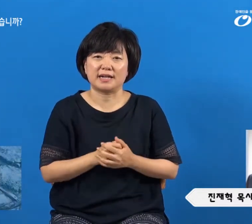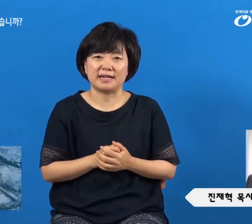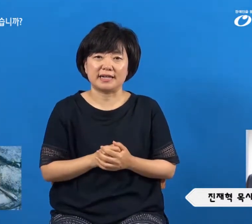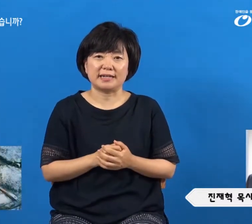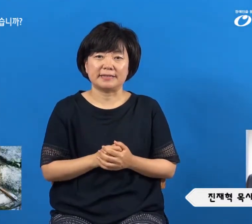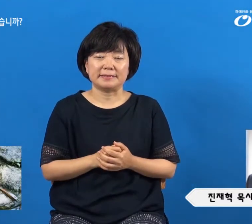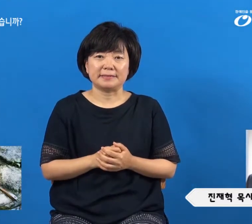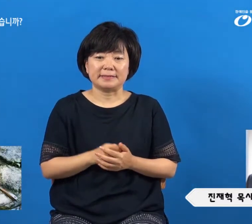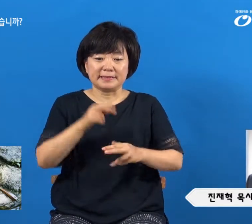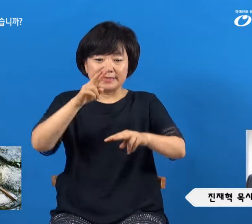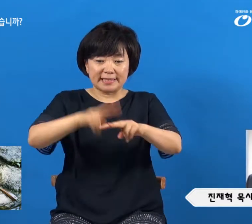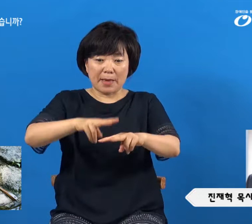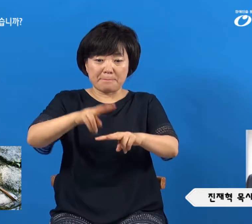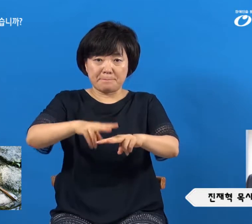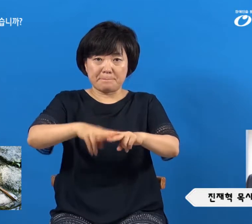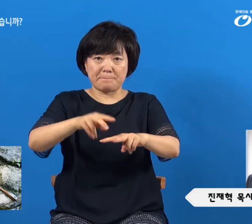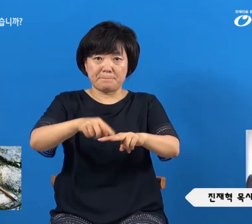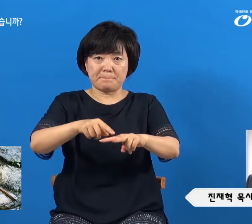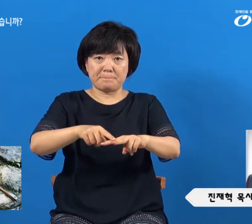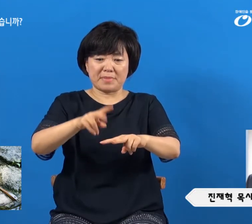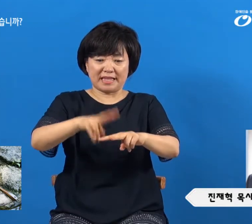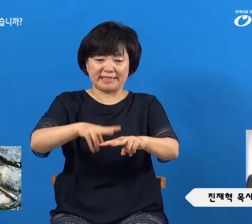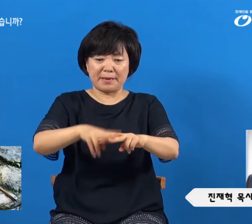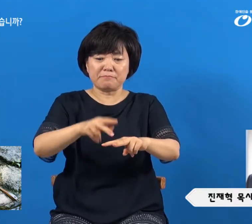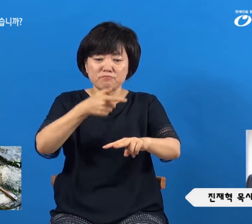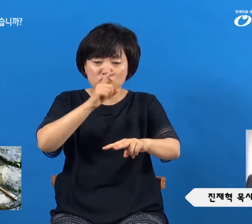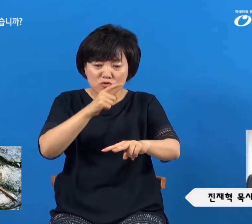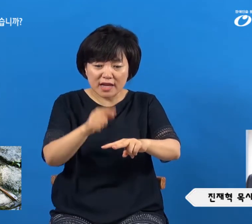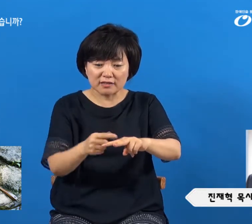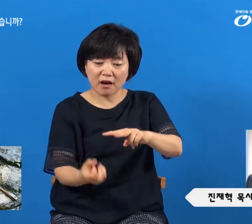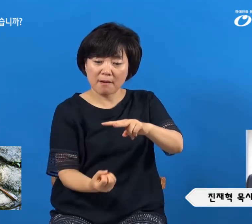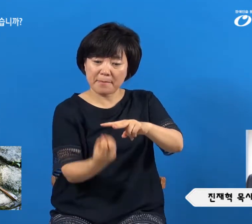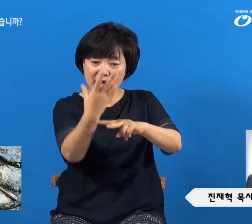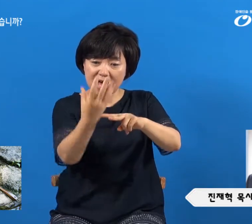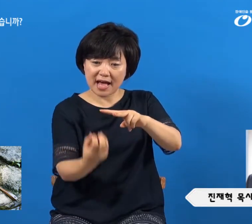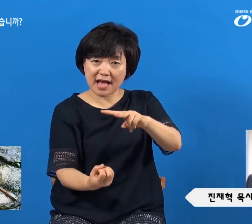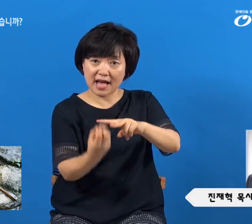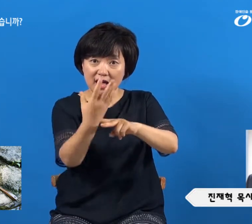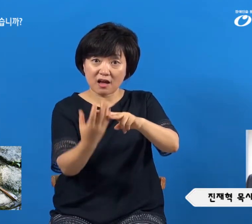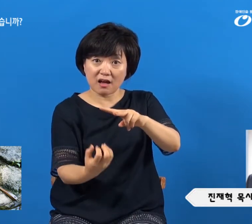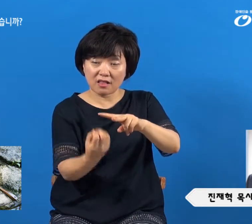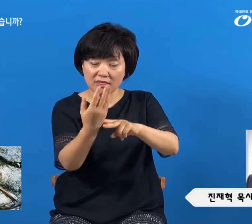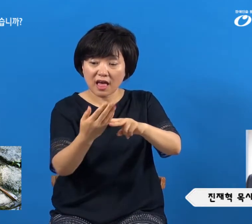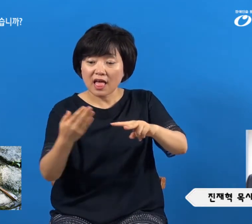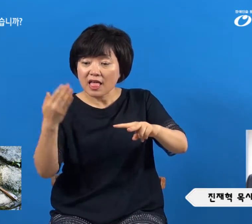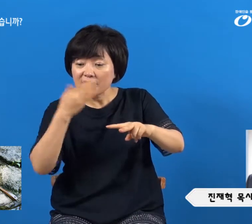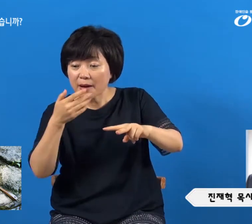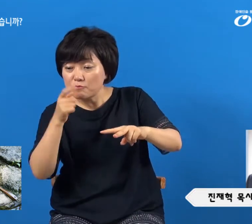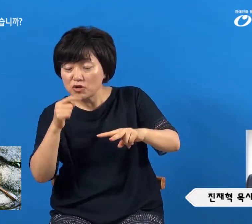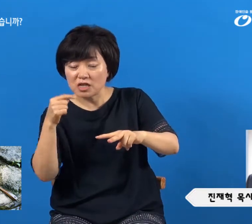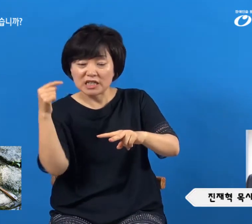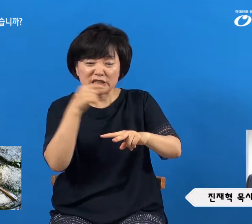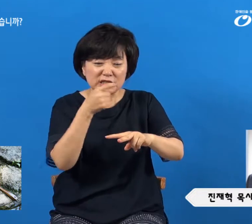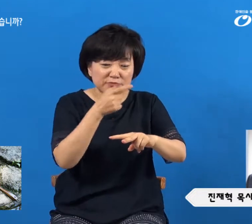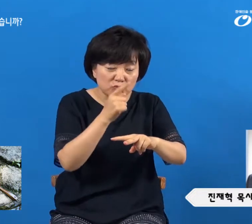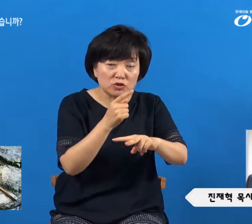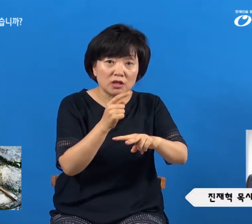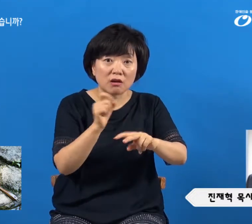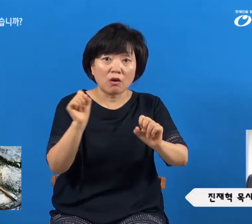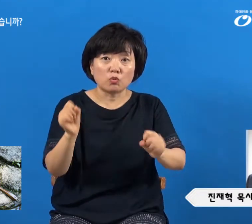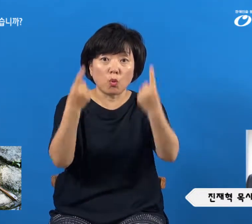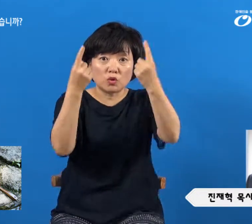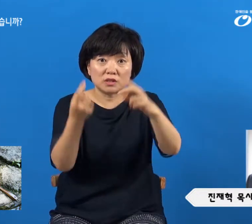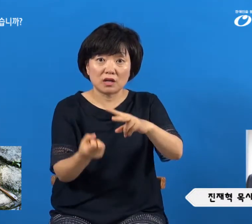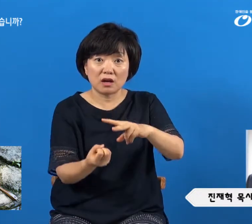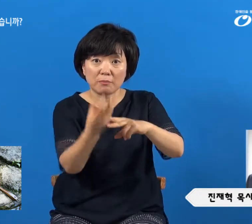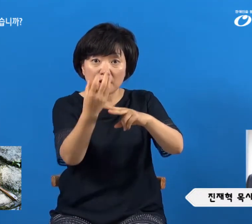설명합니다. 샘을 이야기합니다. 샘물에서 물이 솟아나오는데 어떻게 단물과 쓴물이 동시에